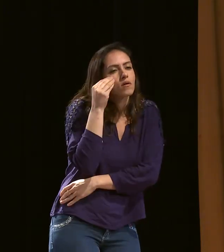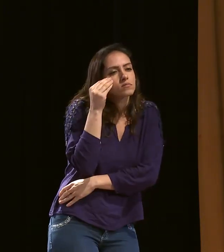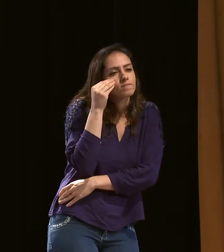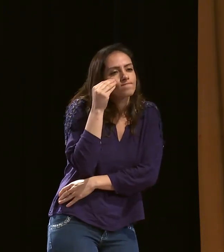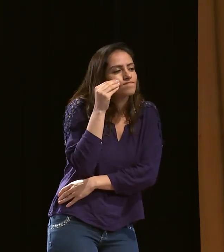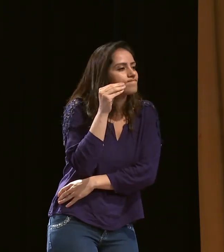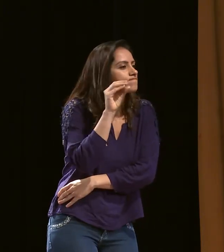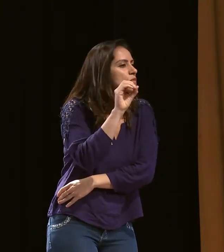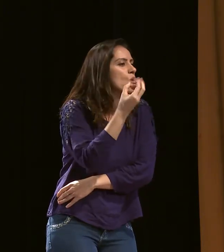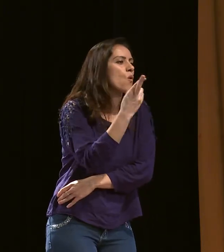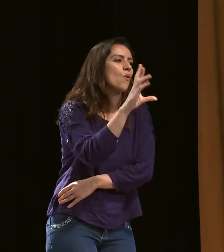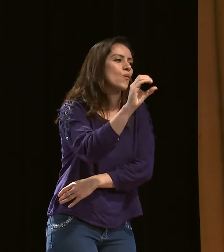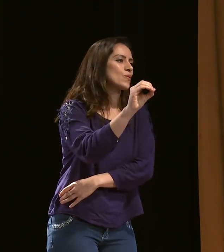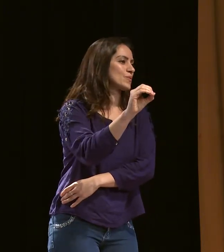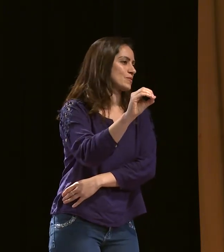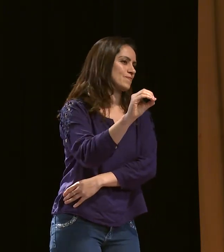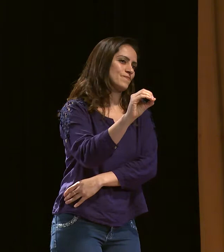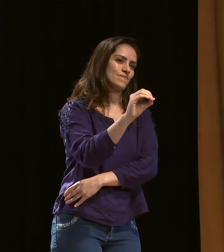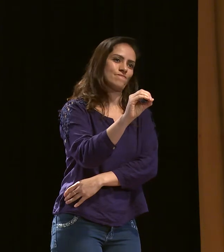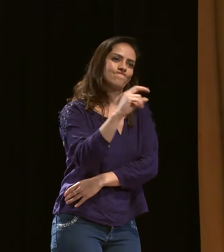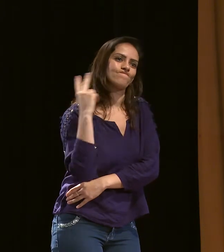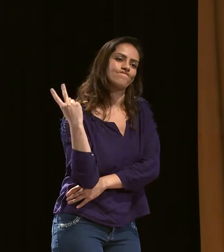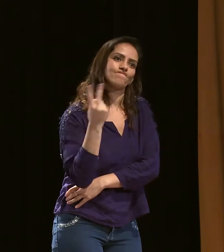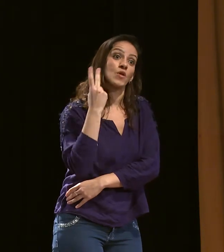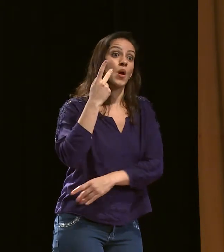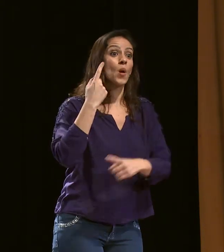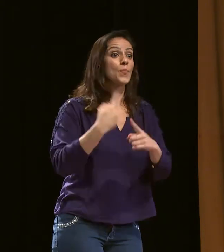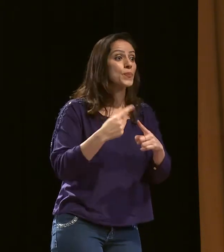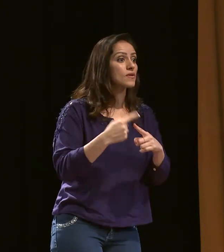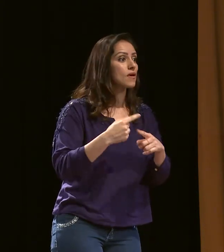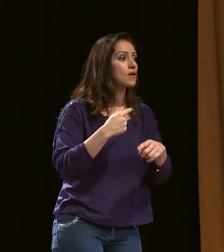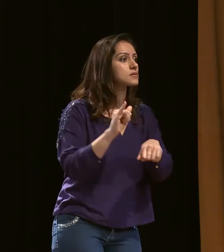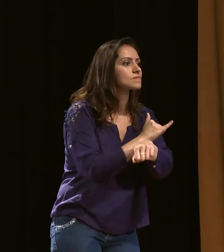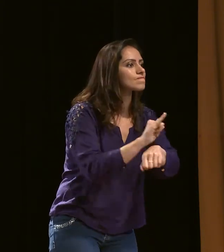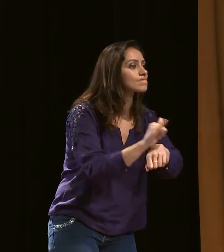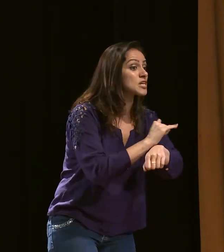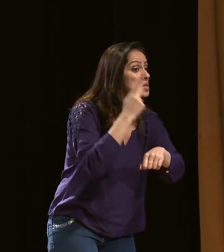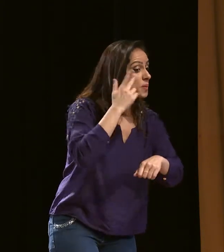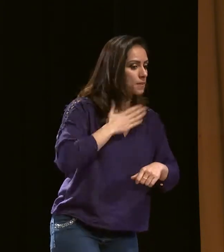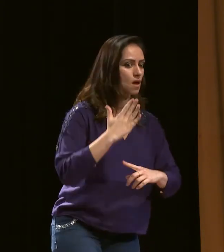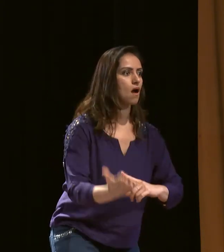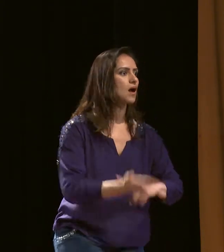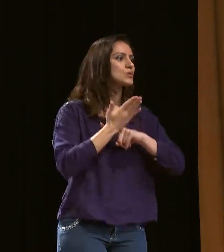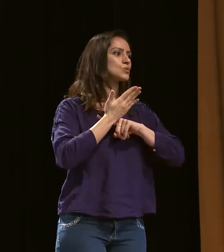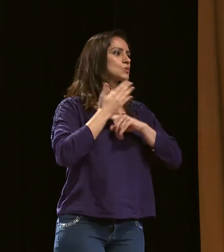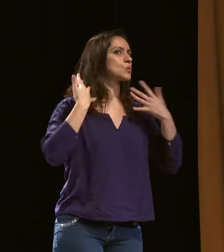ficava sugando o máximo que eu podia de conhecimento, era realmente uma experiência muito valiosa, de ouro, porque as estratégias, para mim, foram